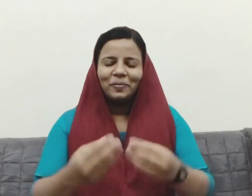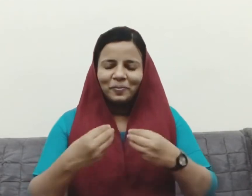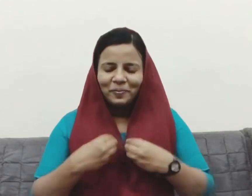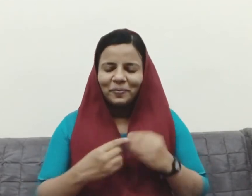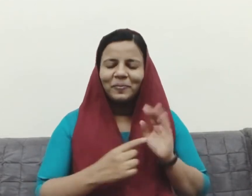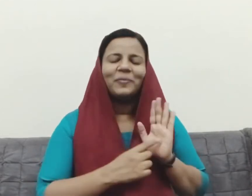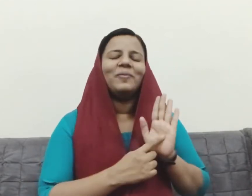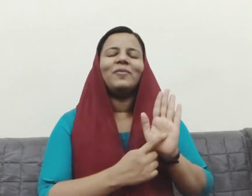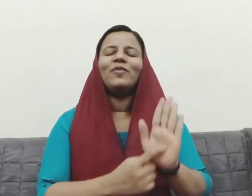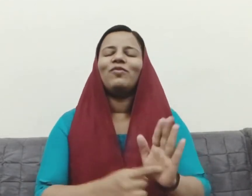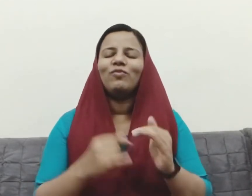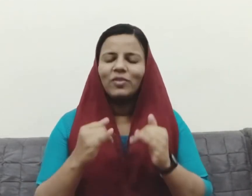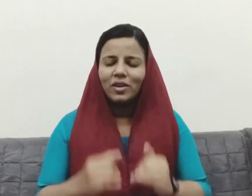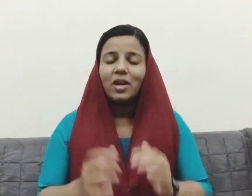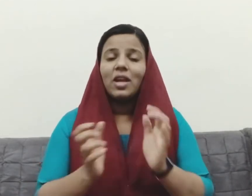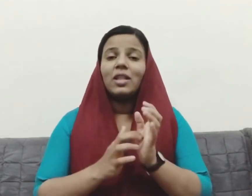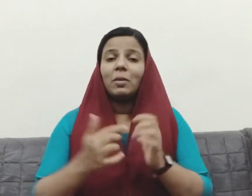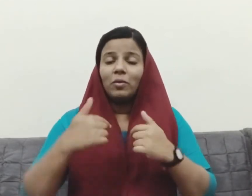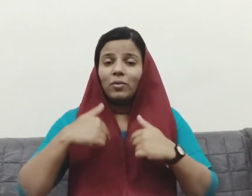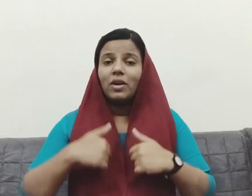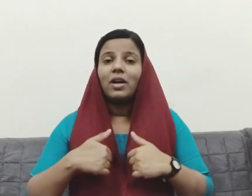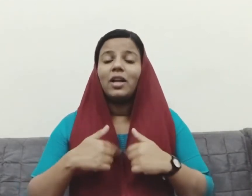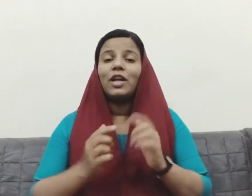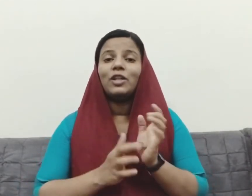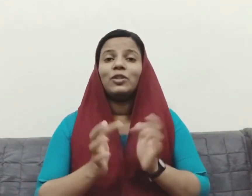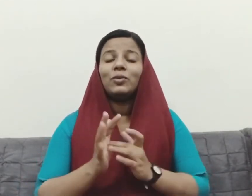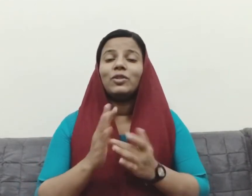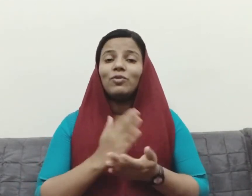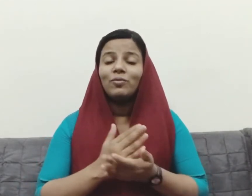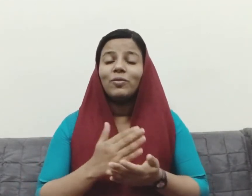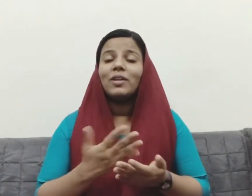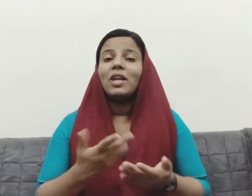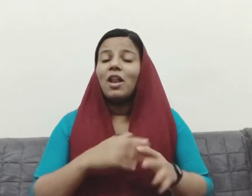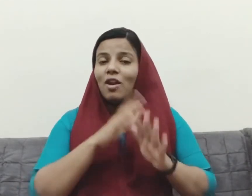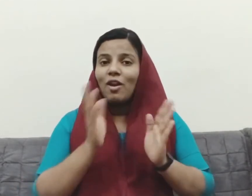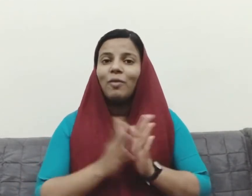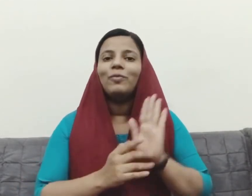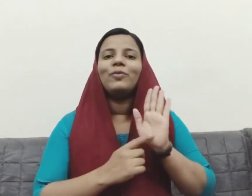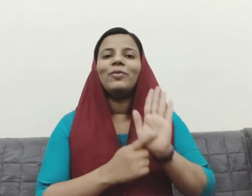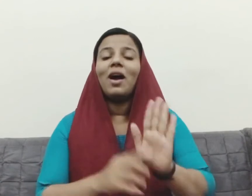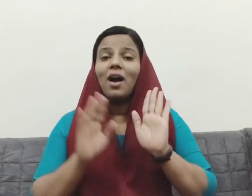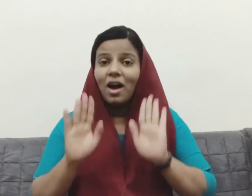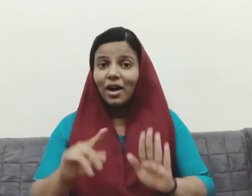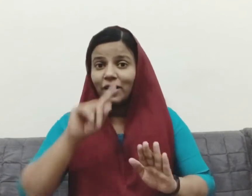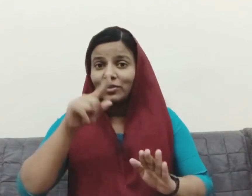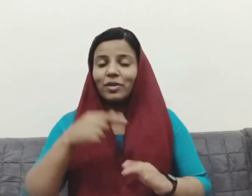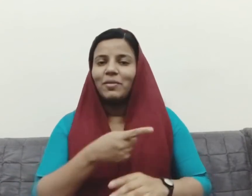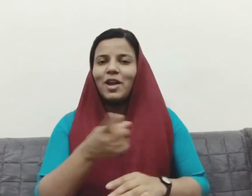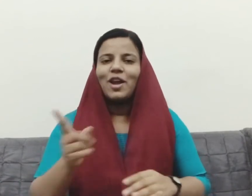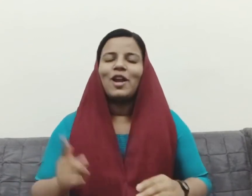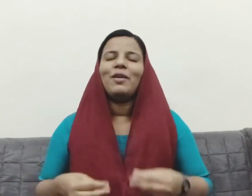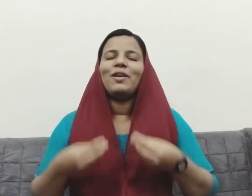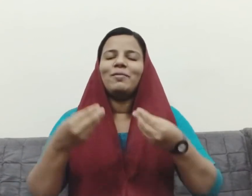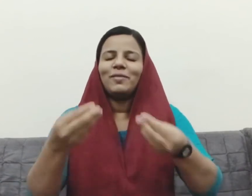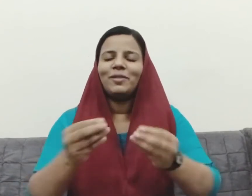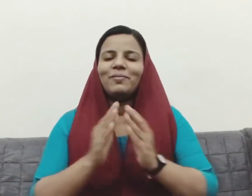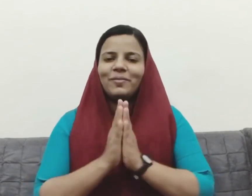അവനിലുള്ളതെല്ലാം നമ്മളിലൂടെ പുറത്തു വരുവാനിട വരും, അവനിലുള്ളതെല്ലാം നമ്മളിലൂടെ പുറത്തു വരുവാനിട വരും. അങ്ങനൊരു ലൈഫിലേക്ക് നമുക്ക് നമ്മളെ തന്നെ ഏൽപ്പിച്ചു